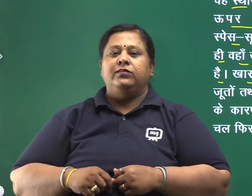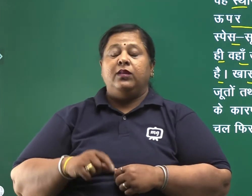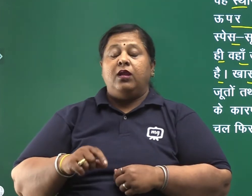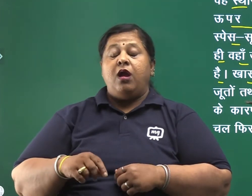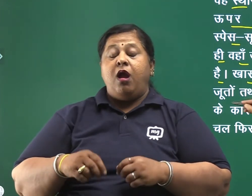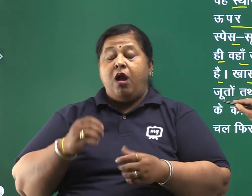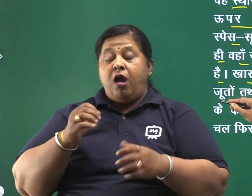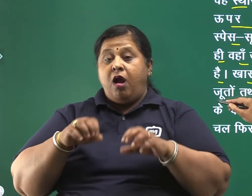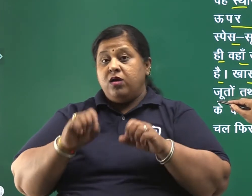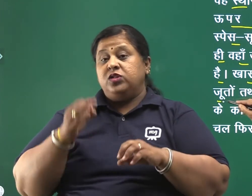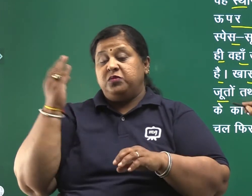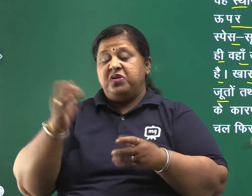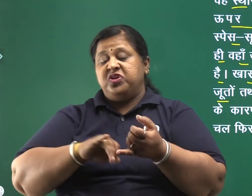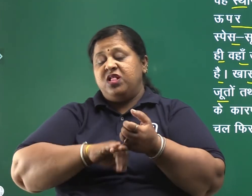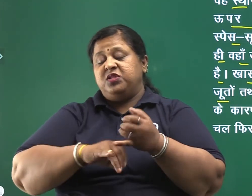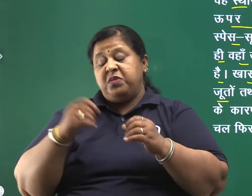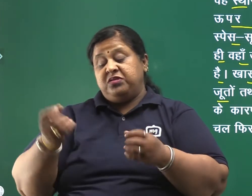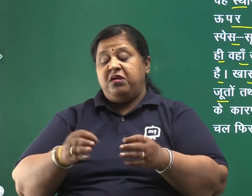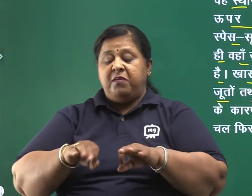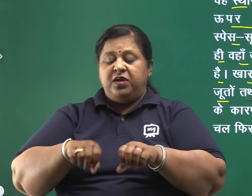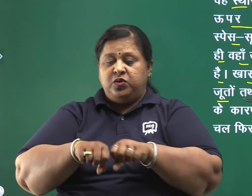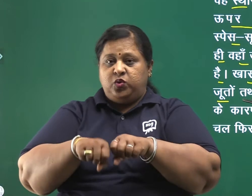खास किस्म के जूतों